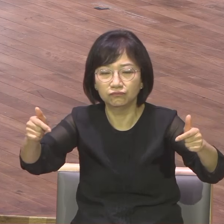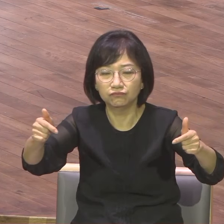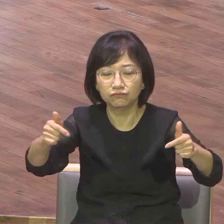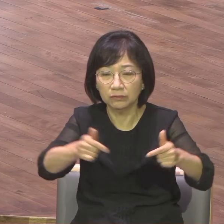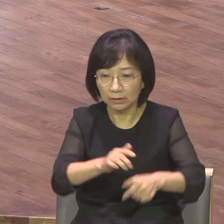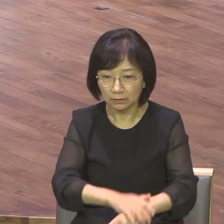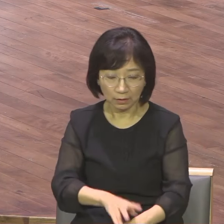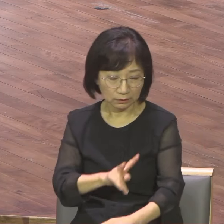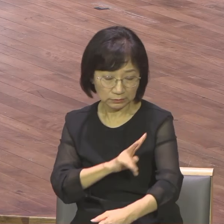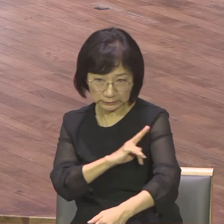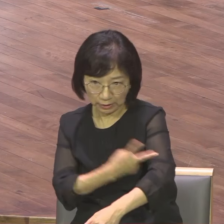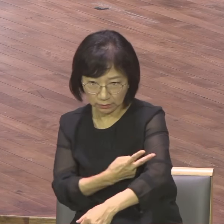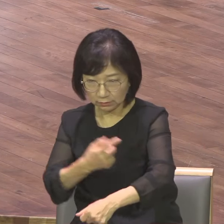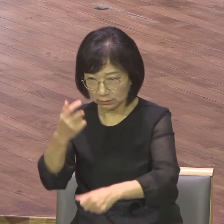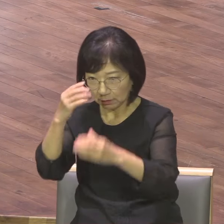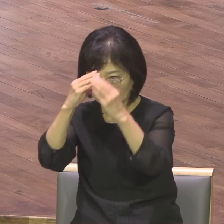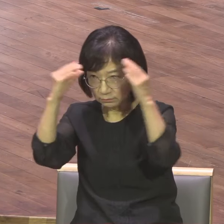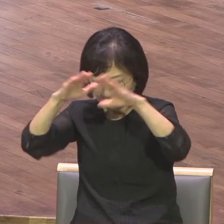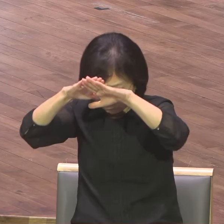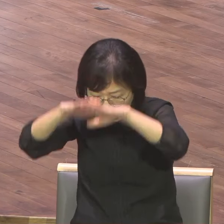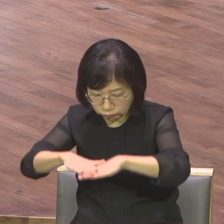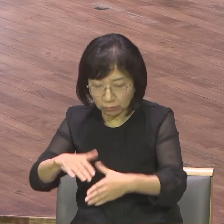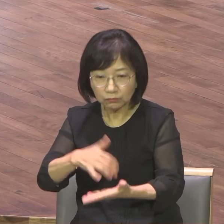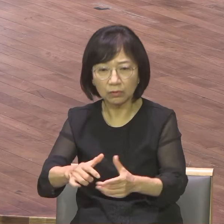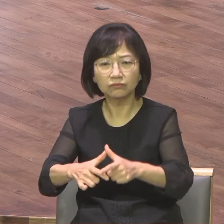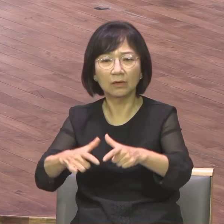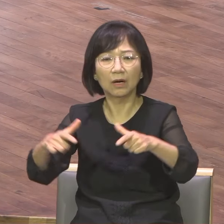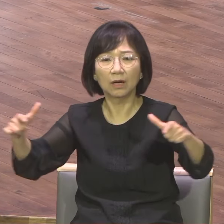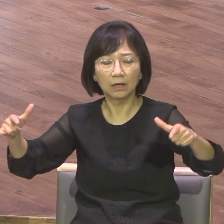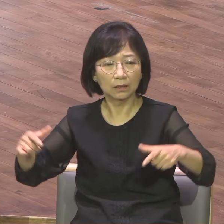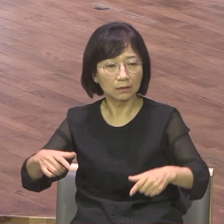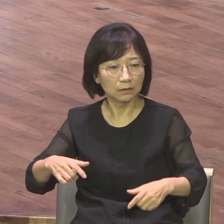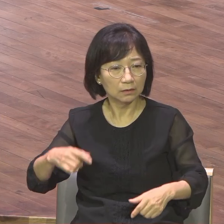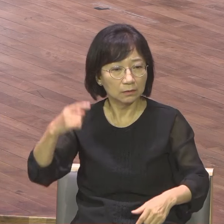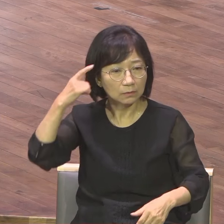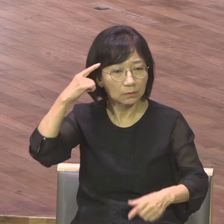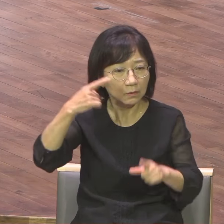일어나고 모슬렘은 확산되는데 왜 교회는 문을 닫냐?